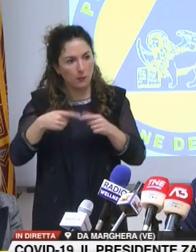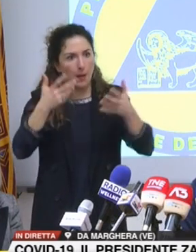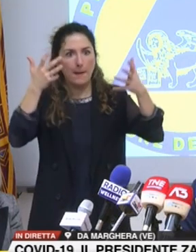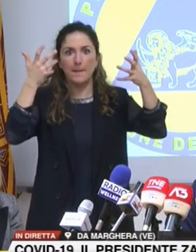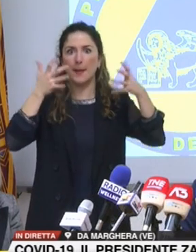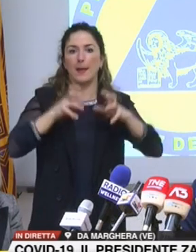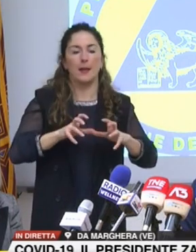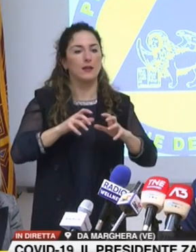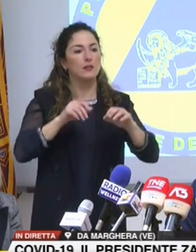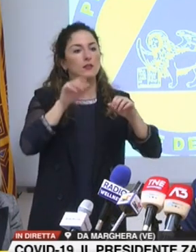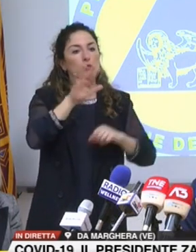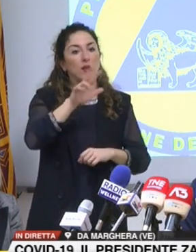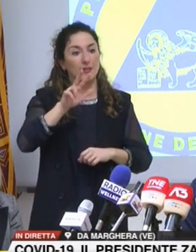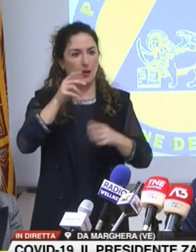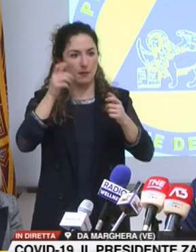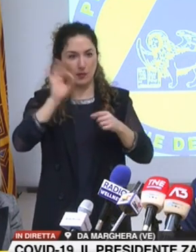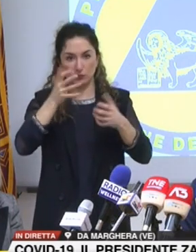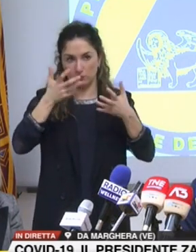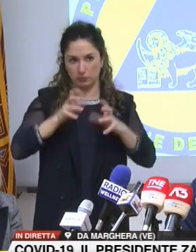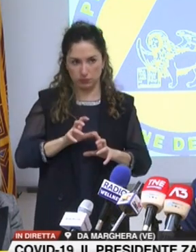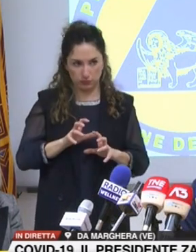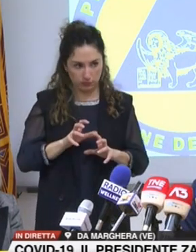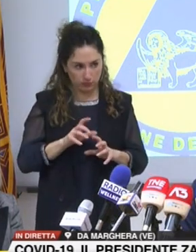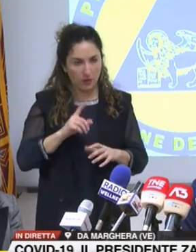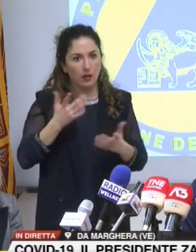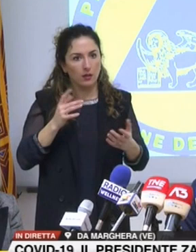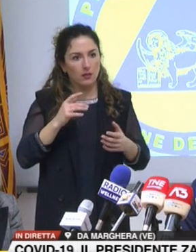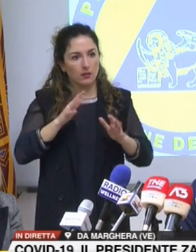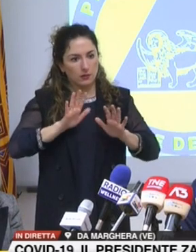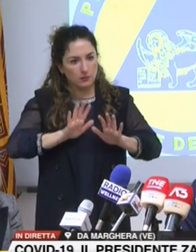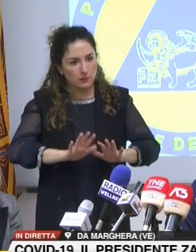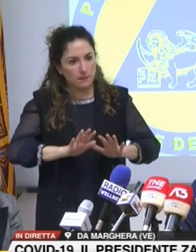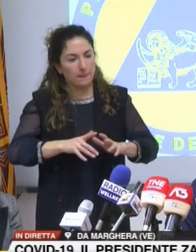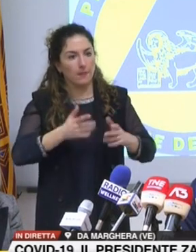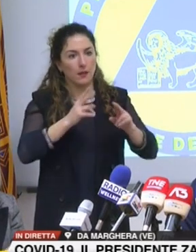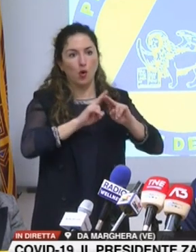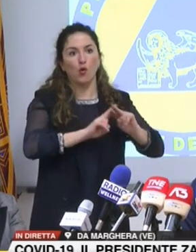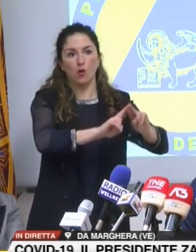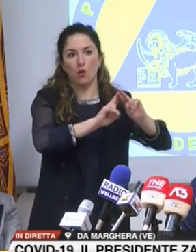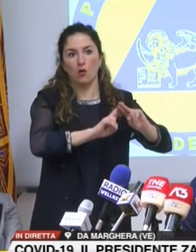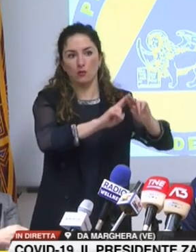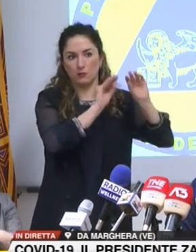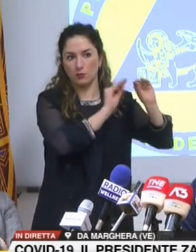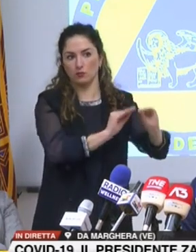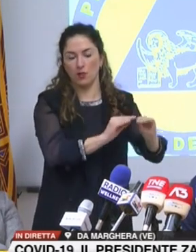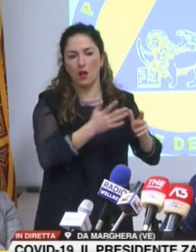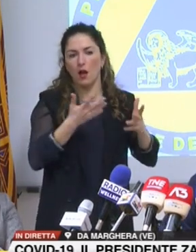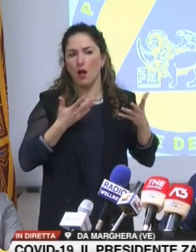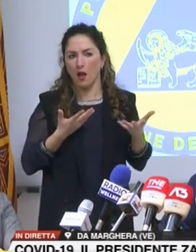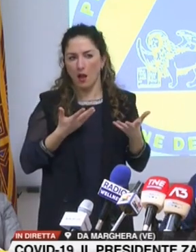una settimana del 53%, che ci ha costretto anche a rallentare e a congelare tutto quanto, abbiamo dovuto smettere